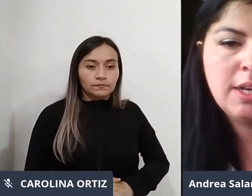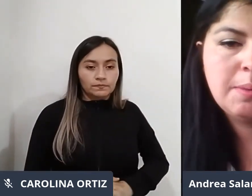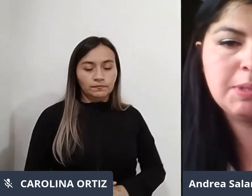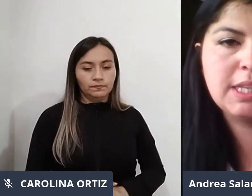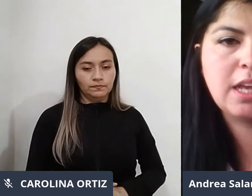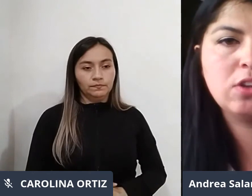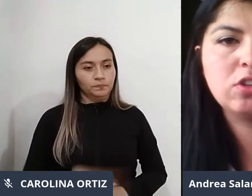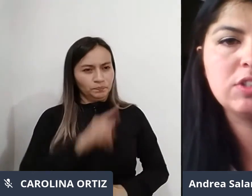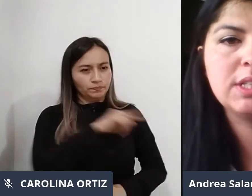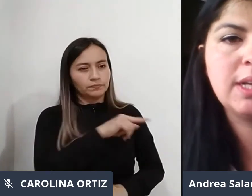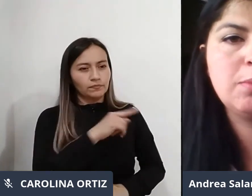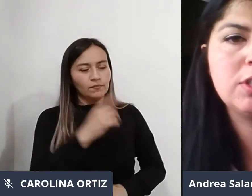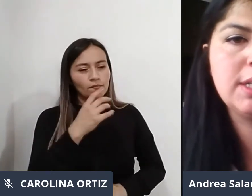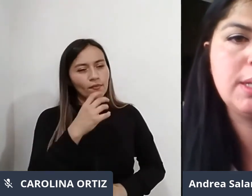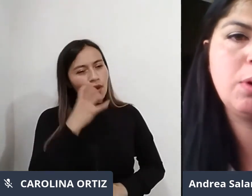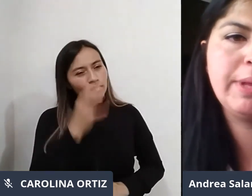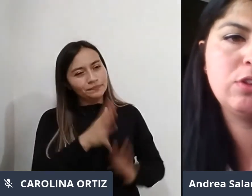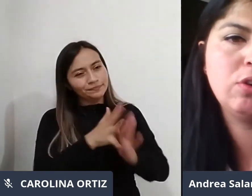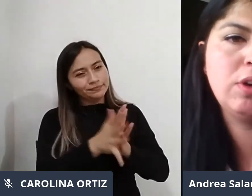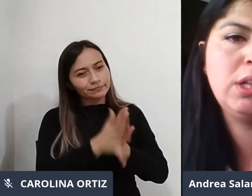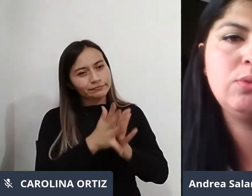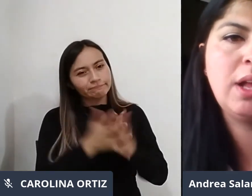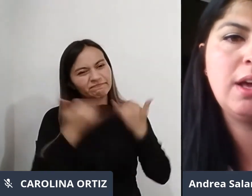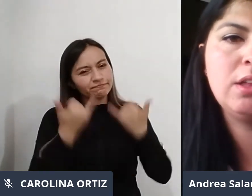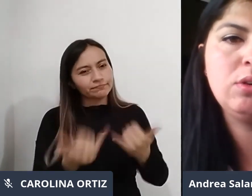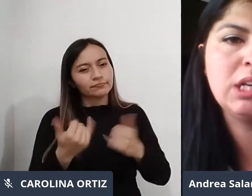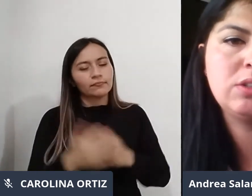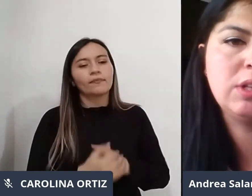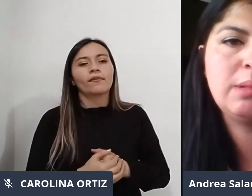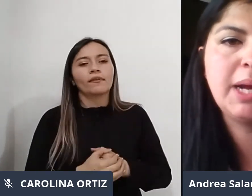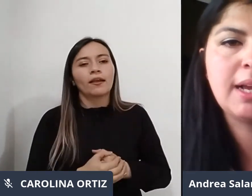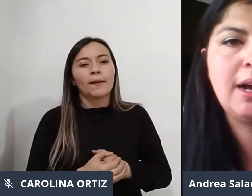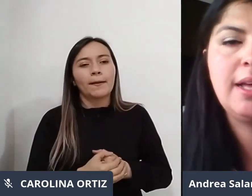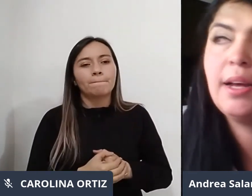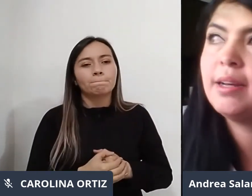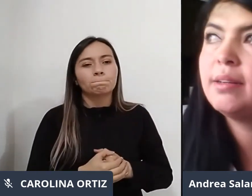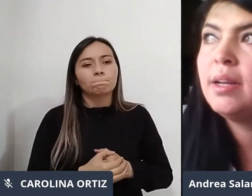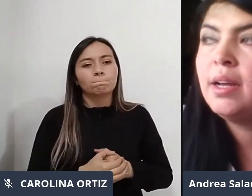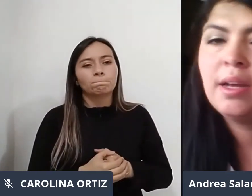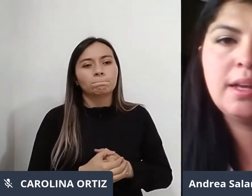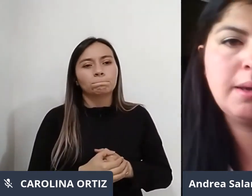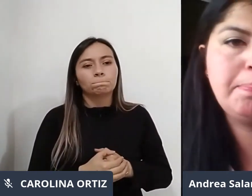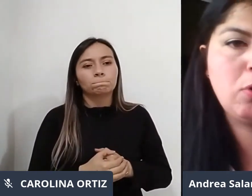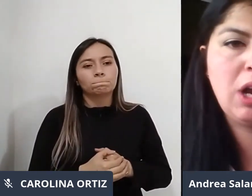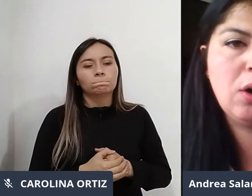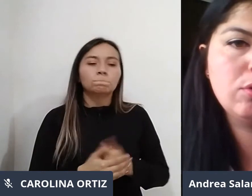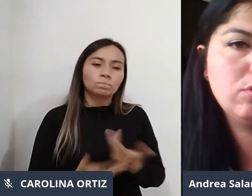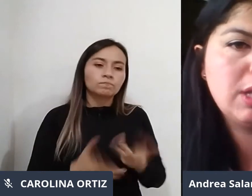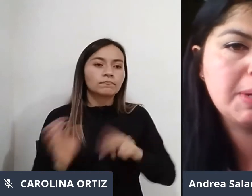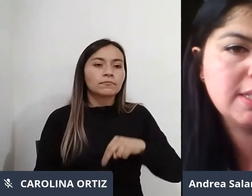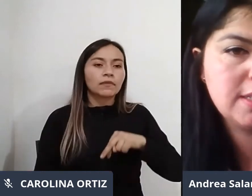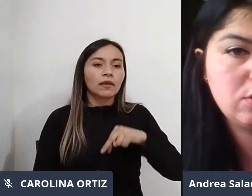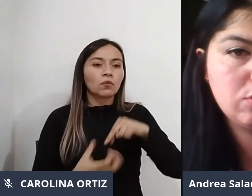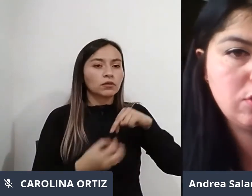Carlos, pues es que nosotros estamos en este momento en una educación enmarcada por la ONU y demás